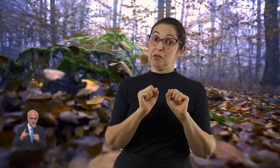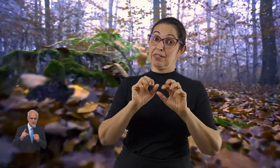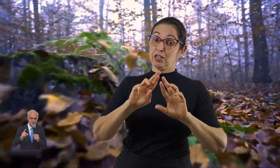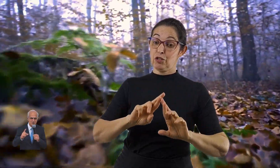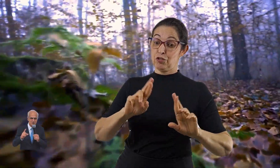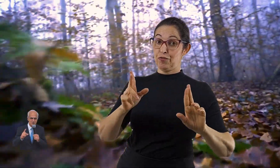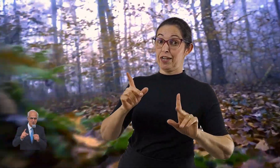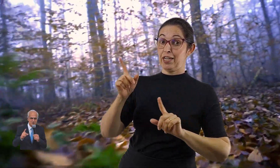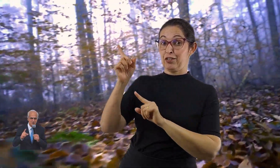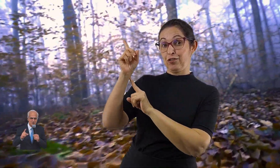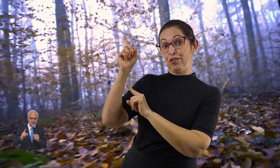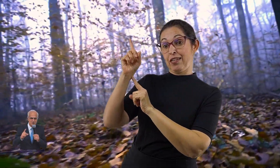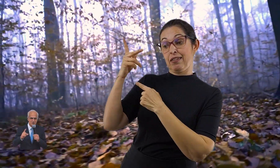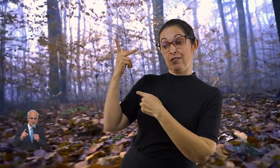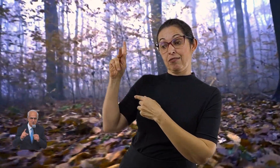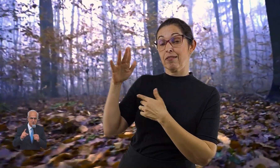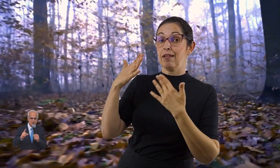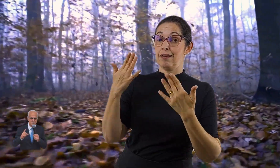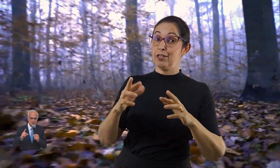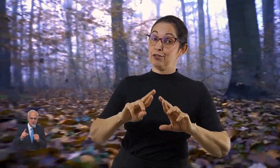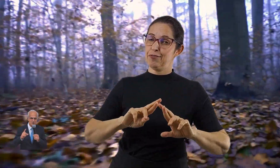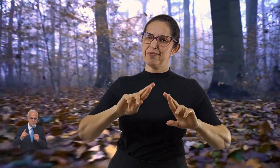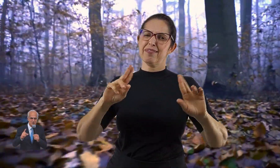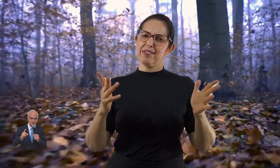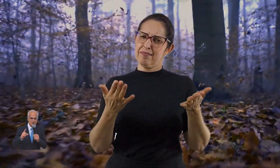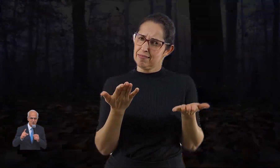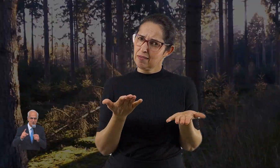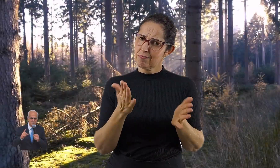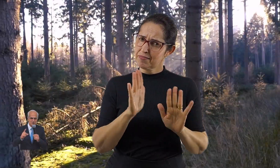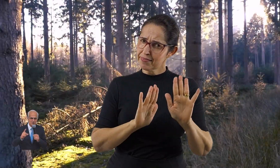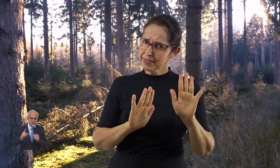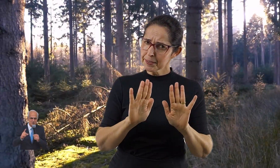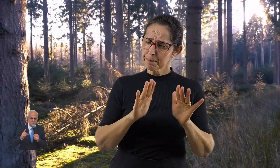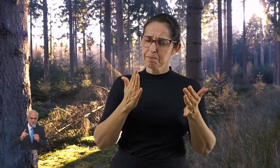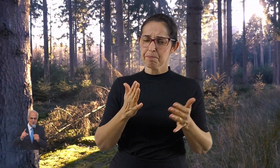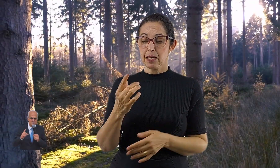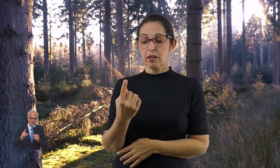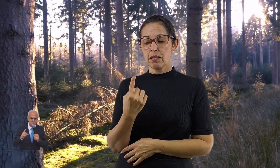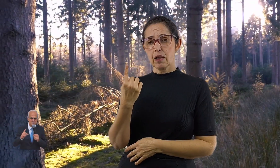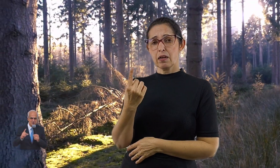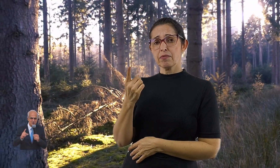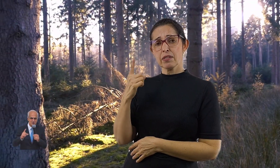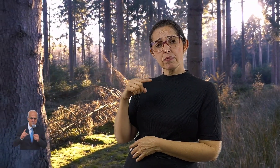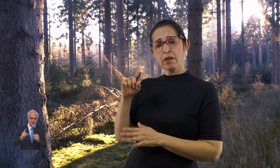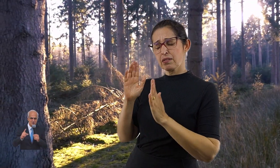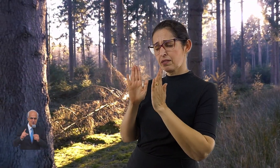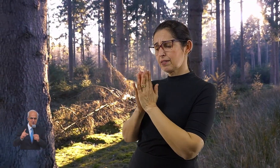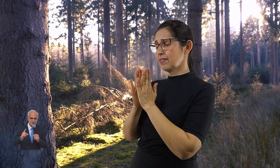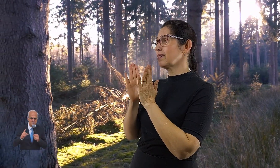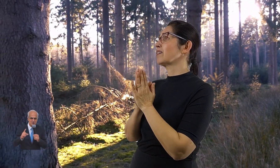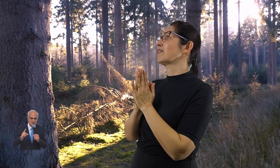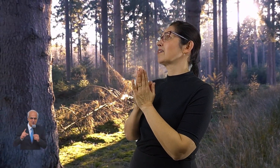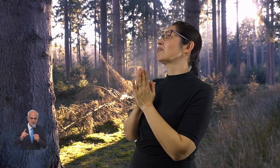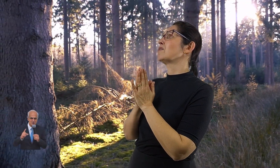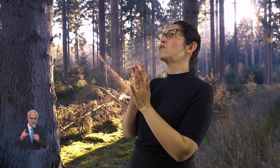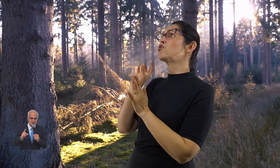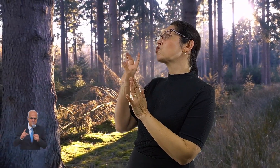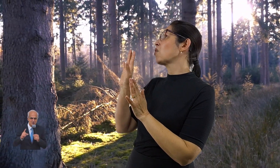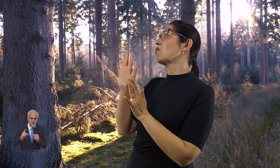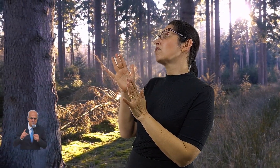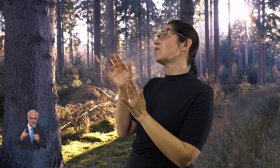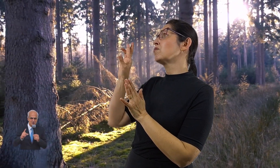não ser o pensamento de Deus. E Davi então, ele vai buscar no Senhor: Senhor, essa bênção só o